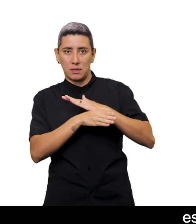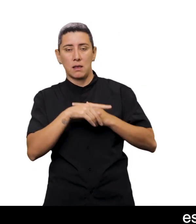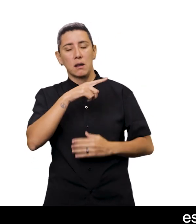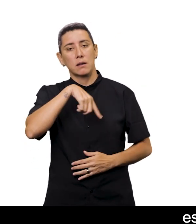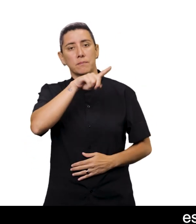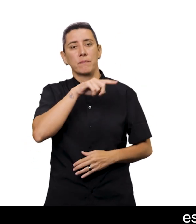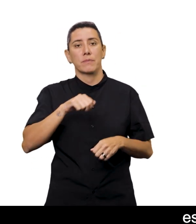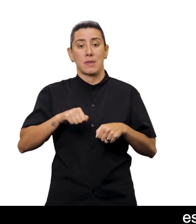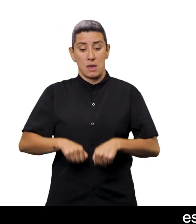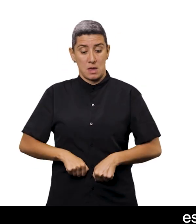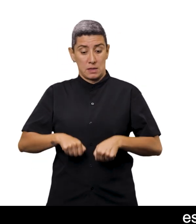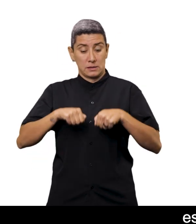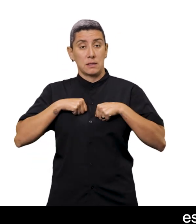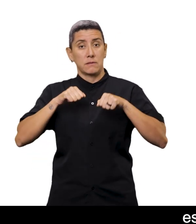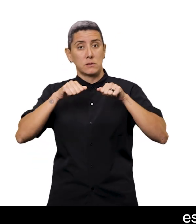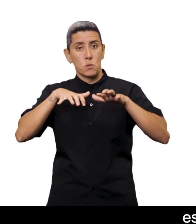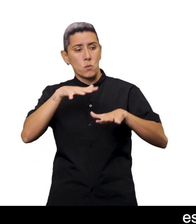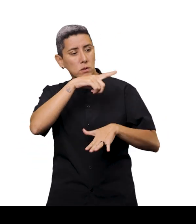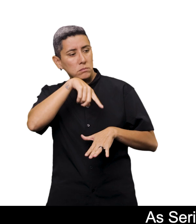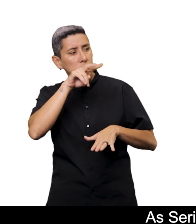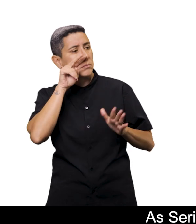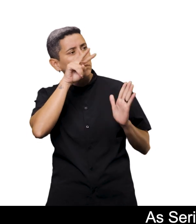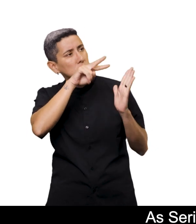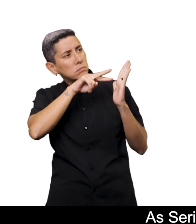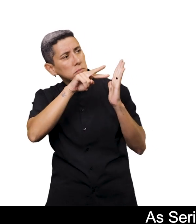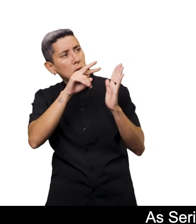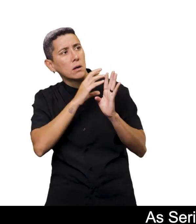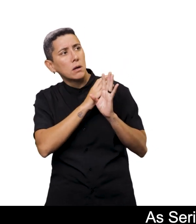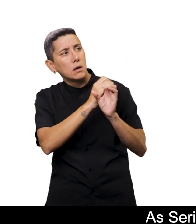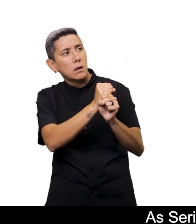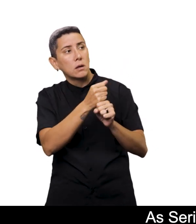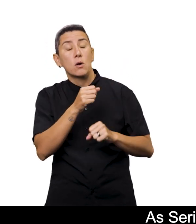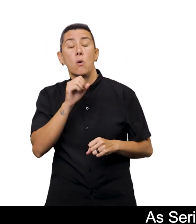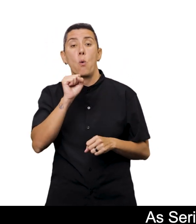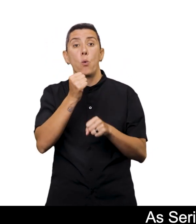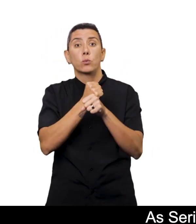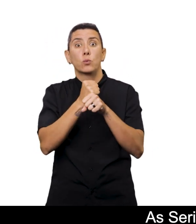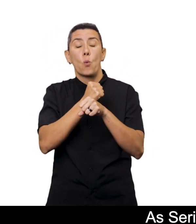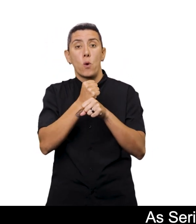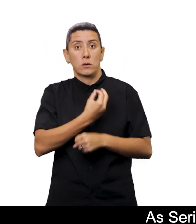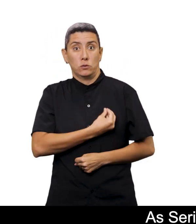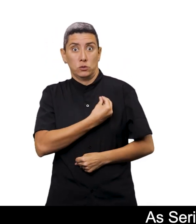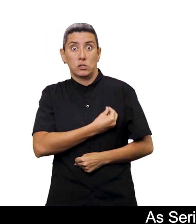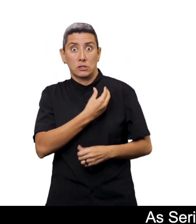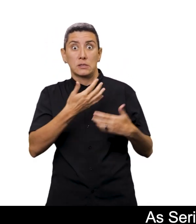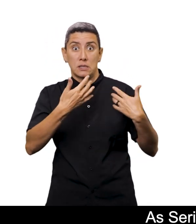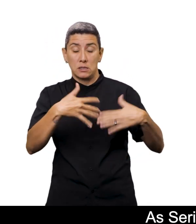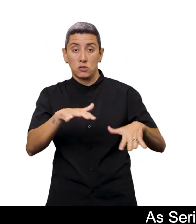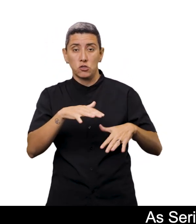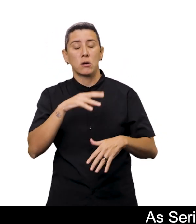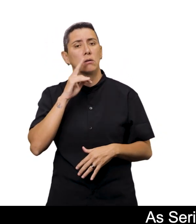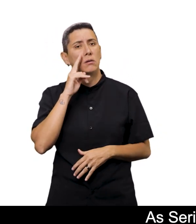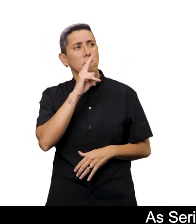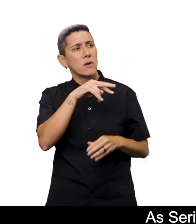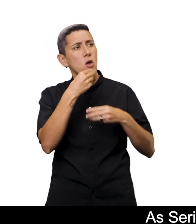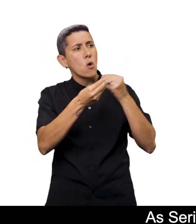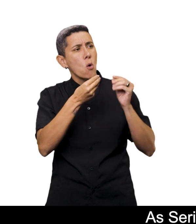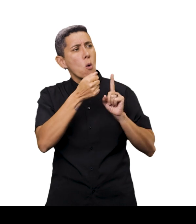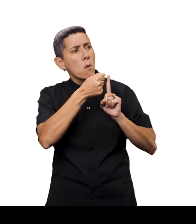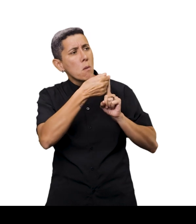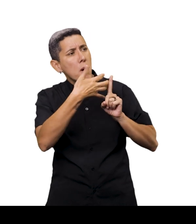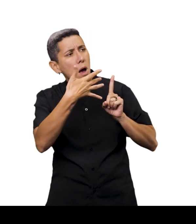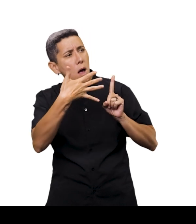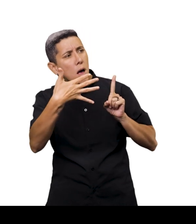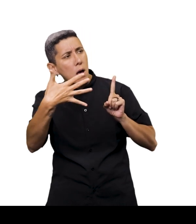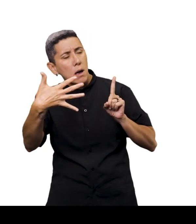à esquerda da porta de entrada. As serigrafistas queer acumularam em seus 18 anos de existência